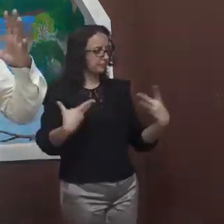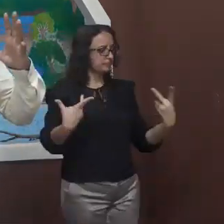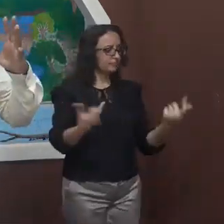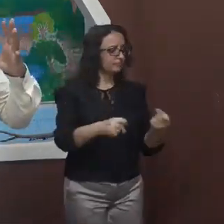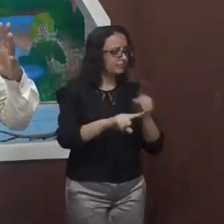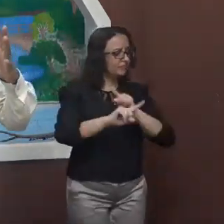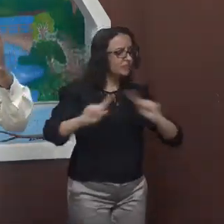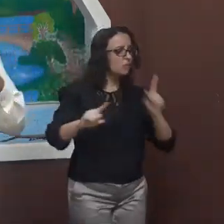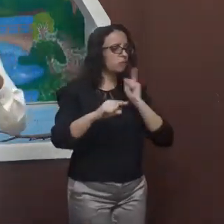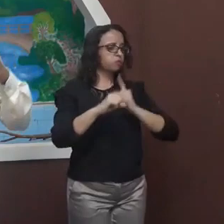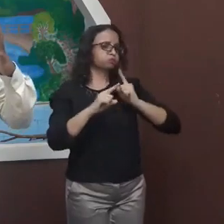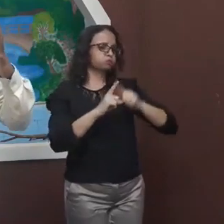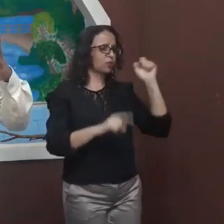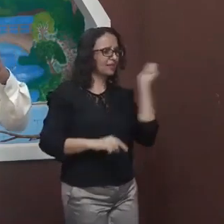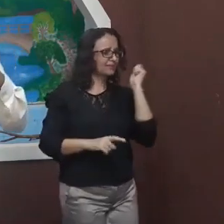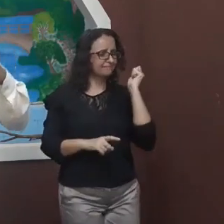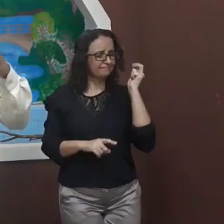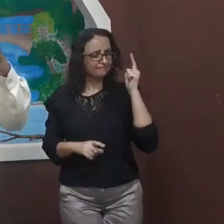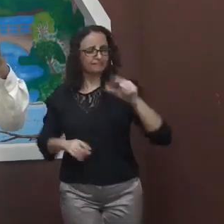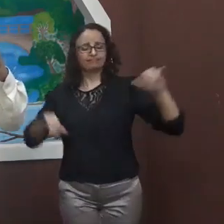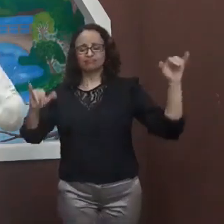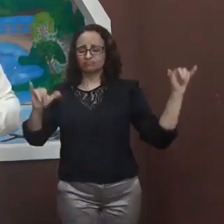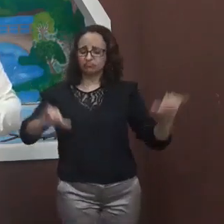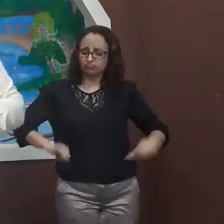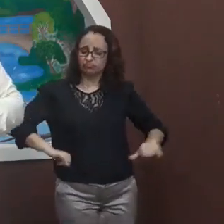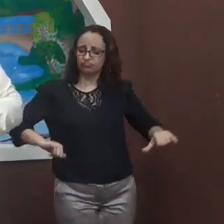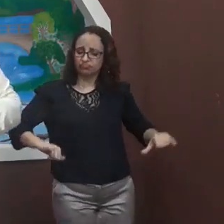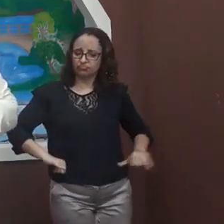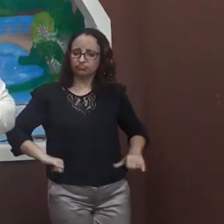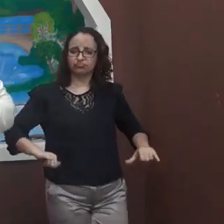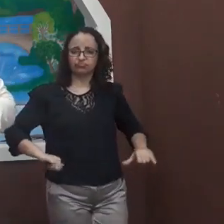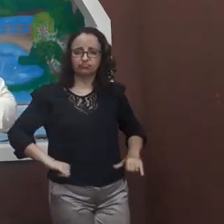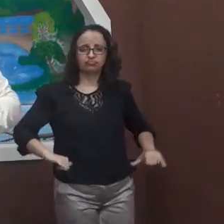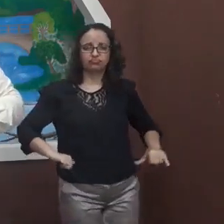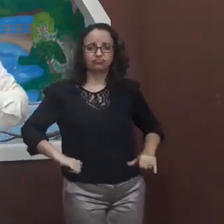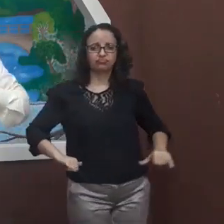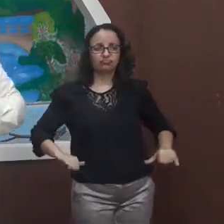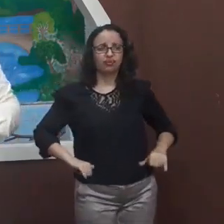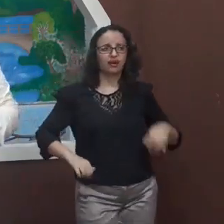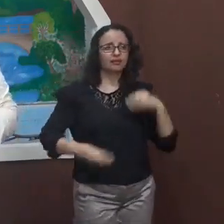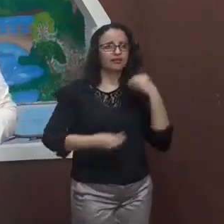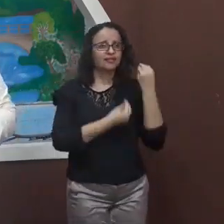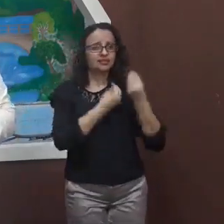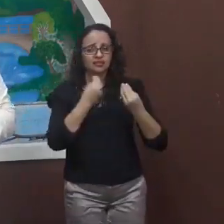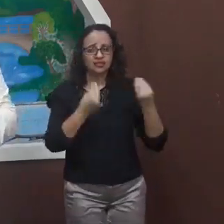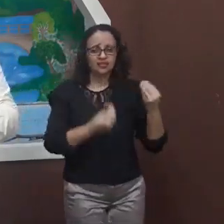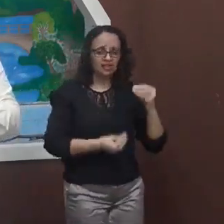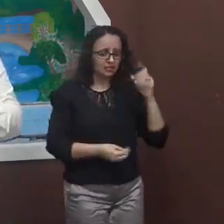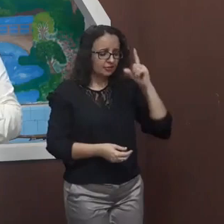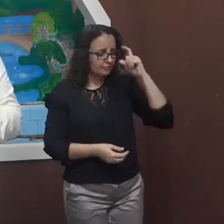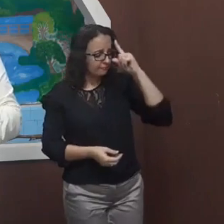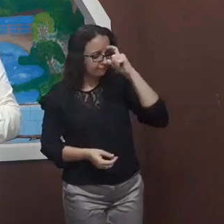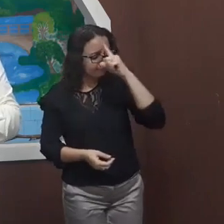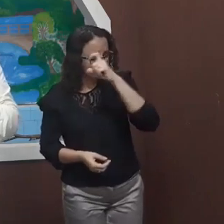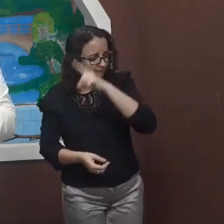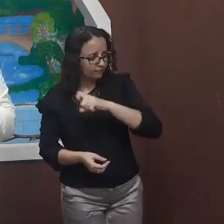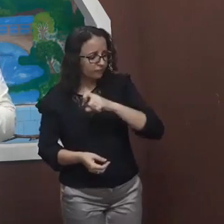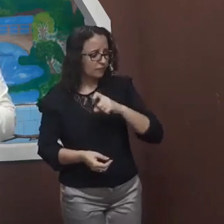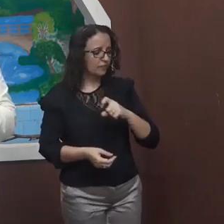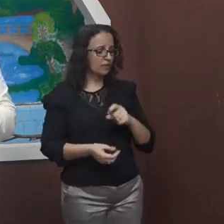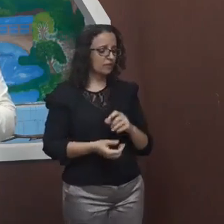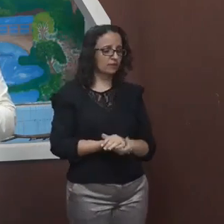o sofrimento que Davi foi levado foi a mola propulsora para ele escrever aquilo